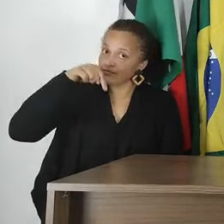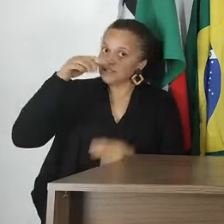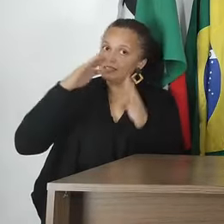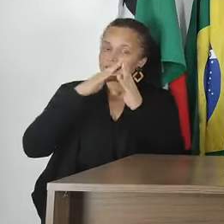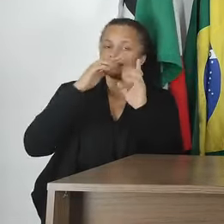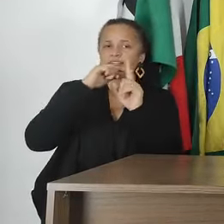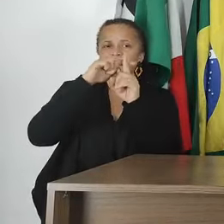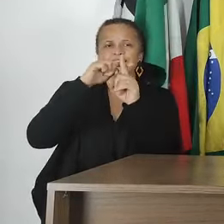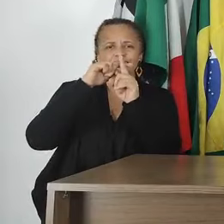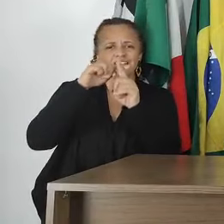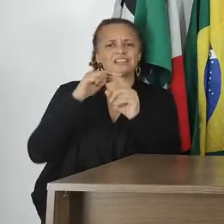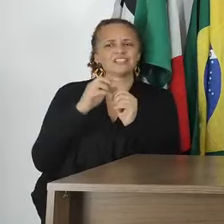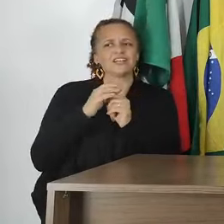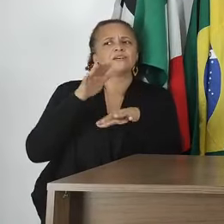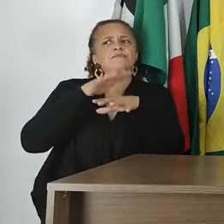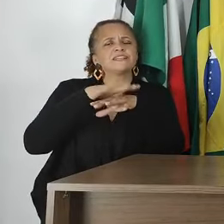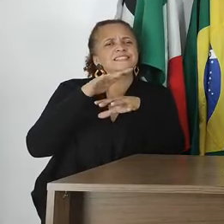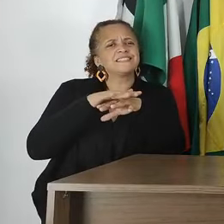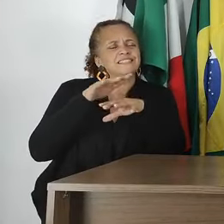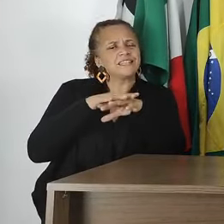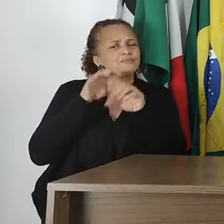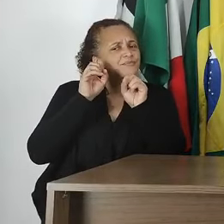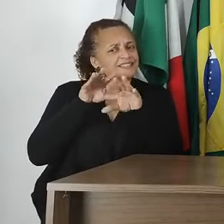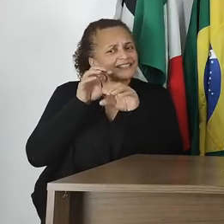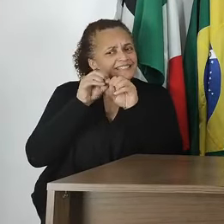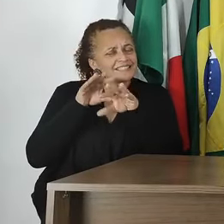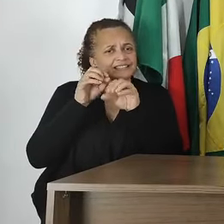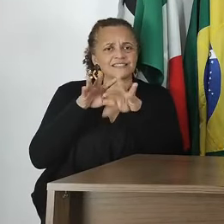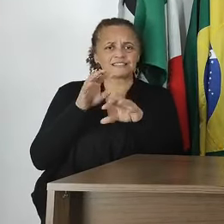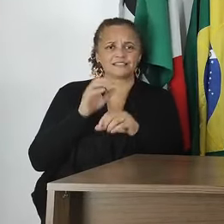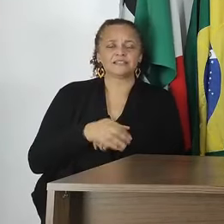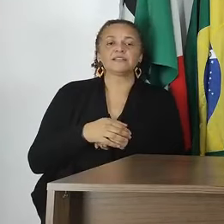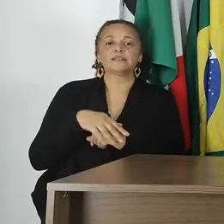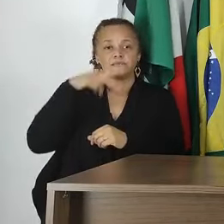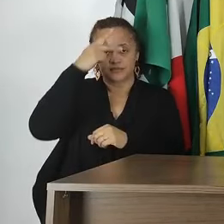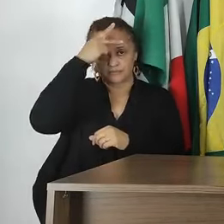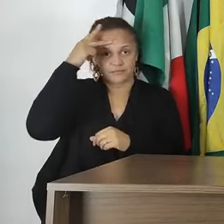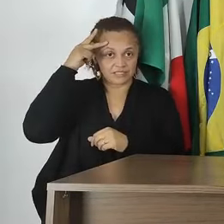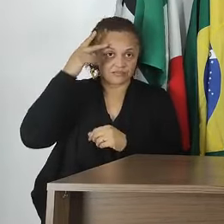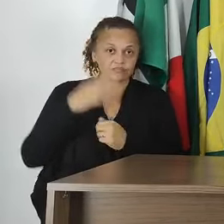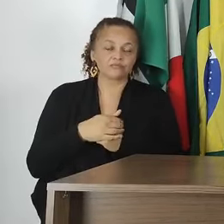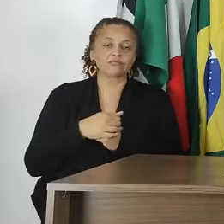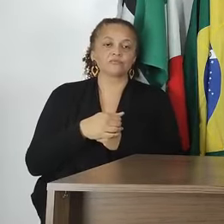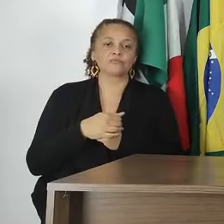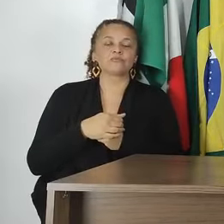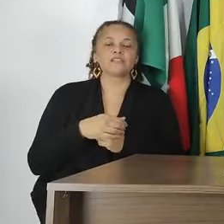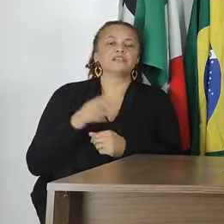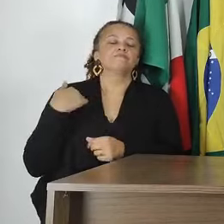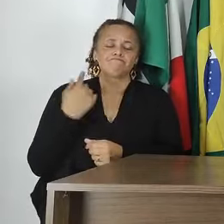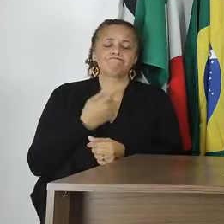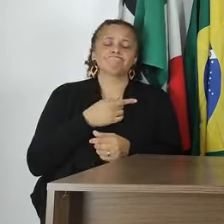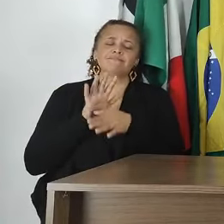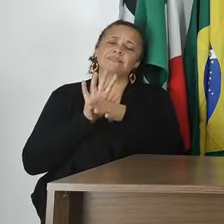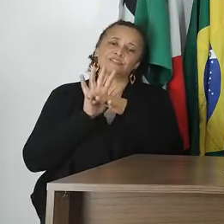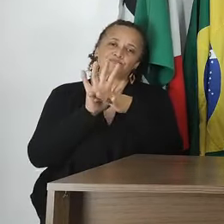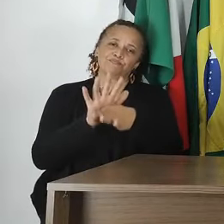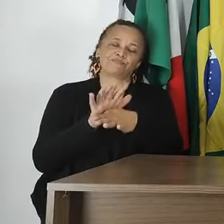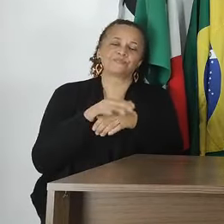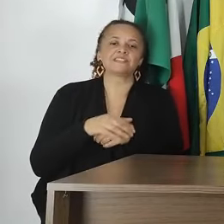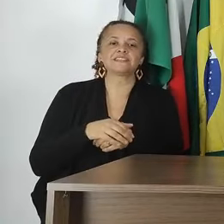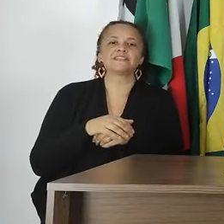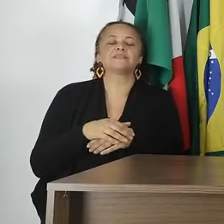passamos para os nossos membros e para as pessoas que nós estendemos as mãos, os outros ministérios, a